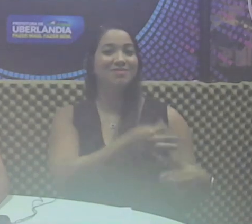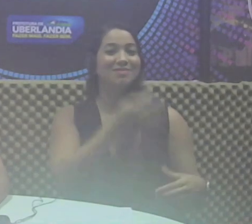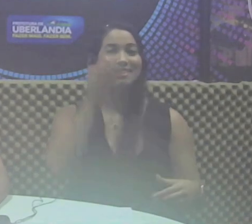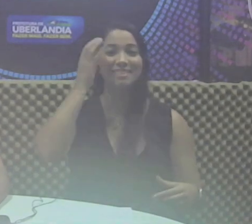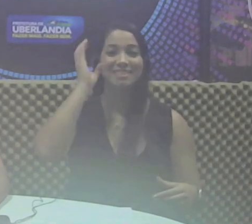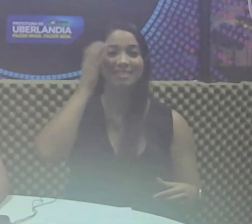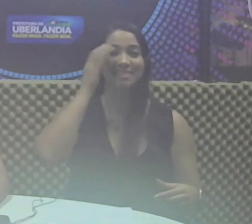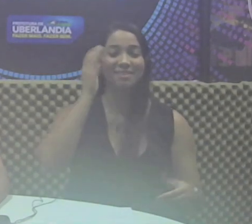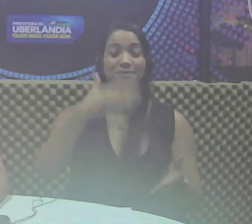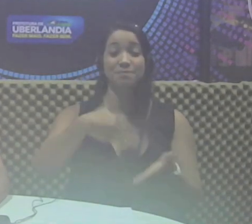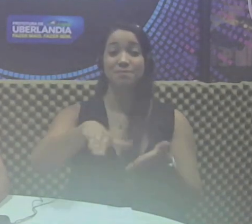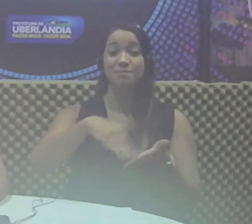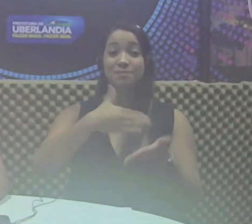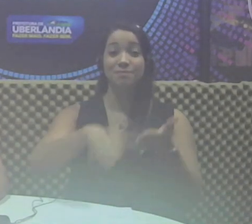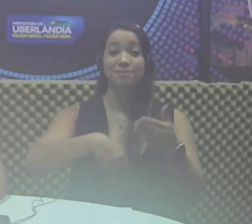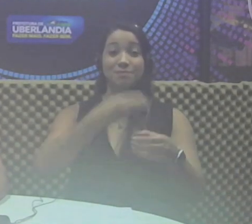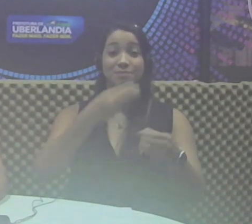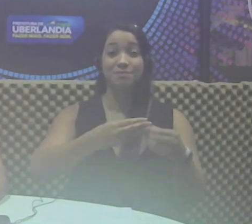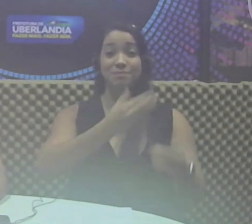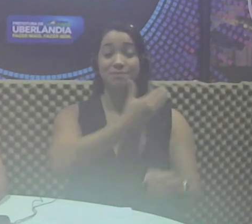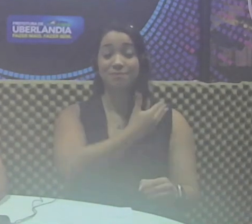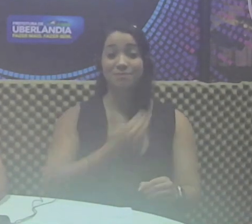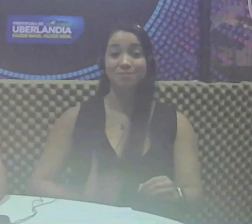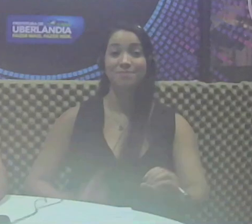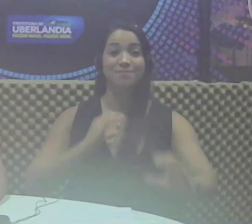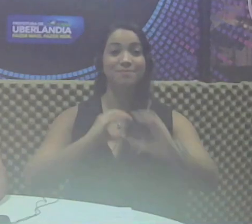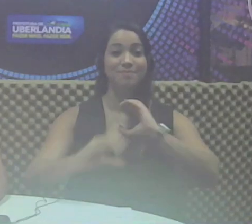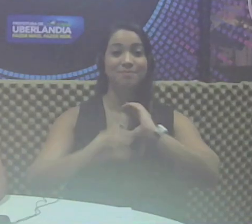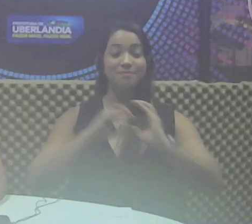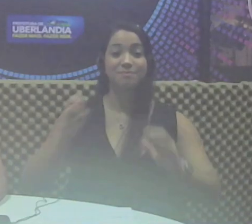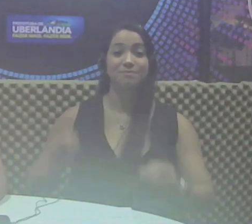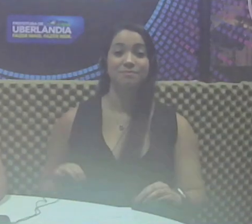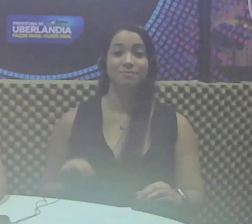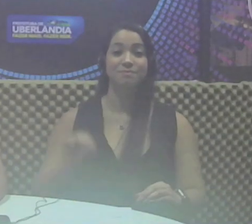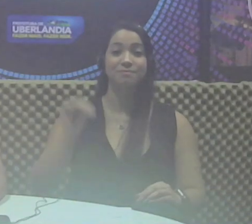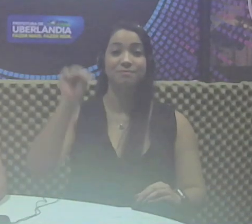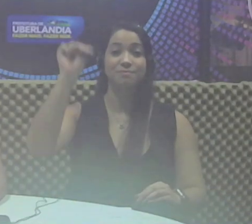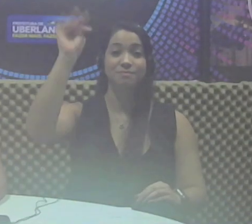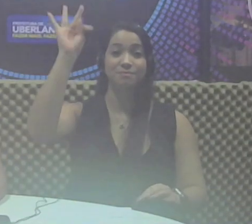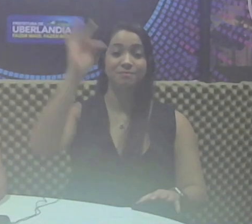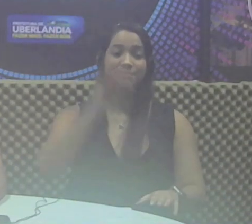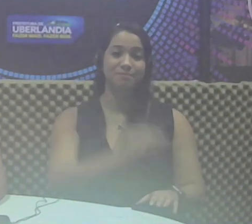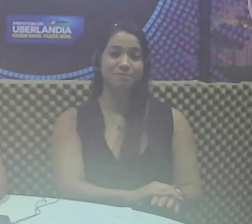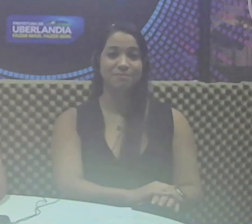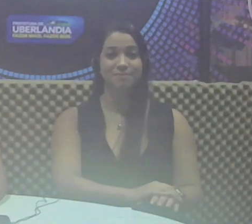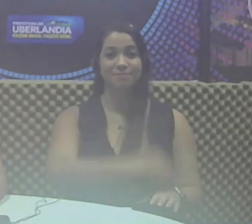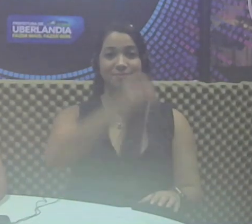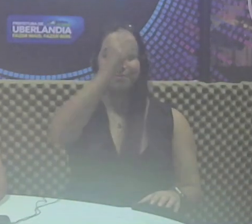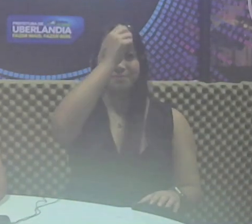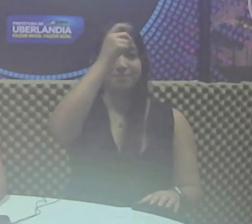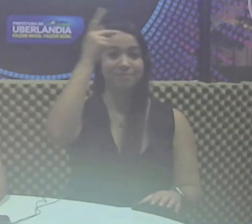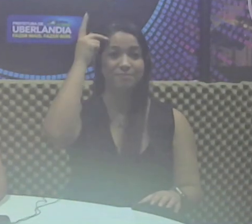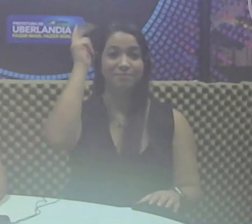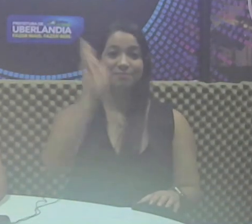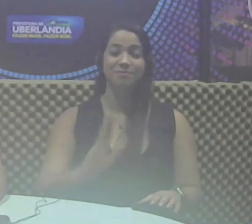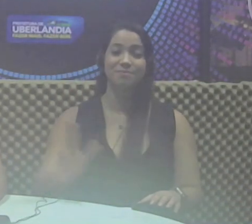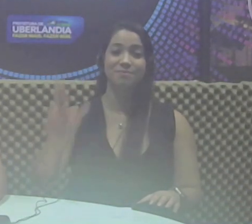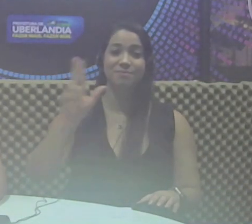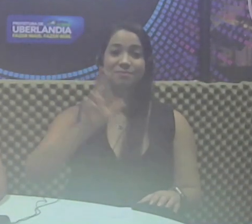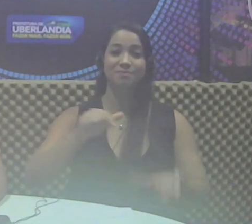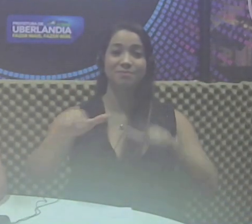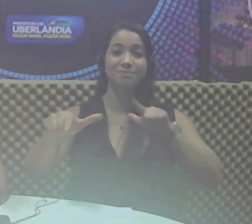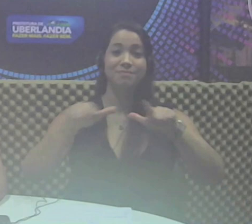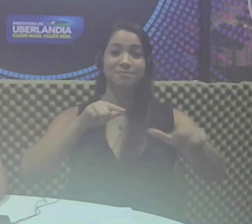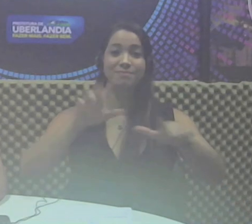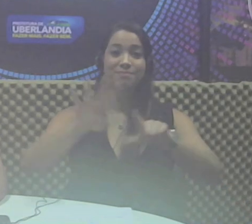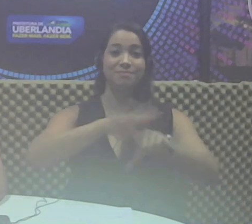técnico, Cristiano Silva. Secretário Municipal de Governo e Comunicação, Marco Túlio de Castro Kalimann. Prefeitura de